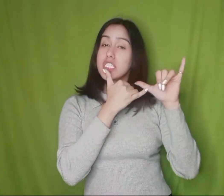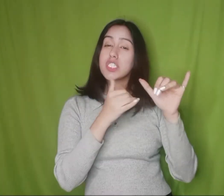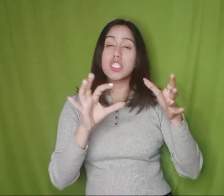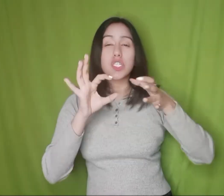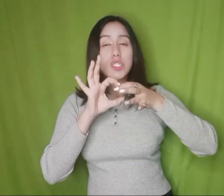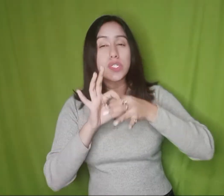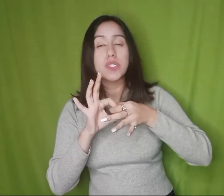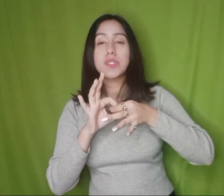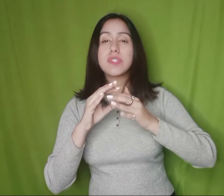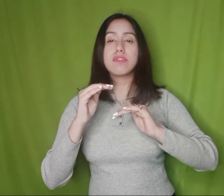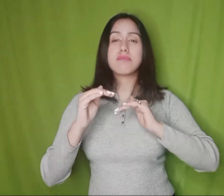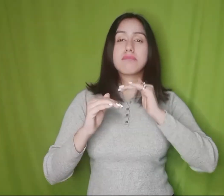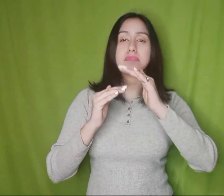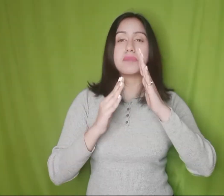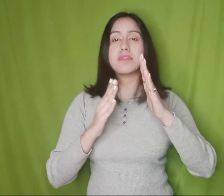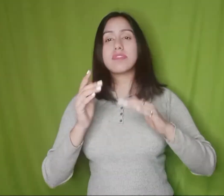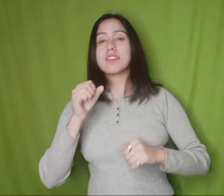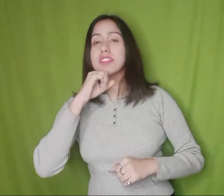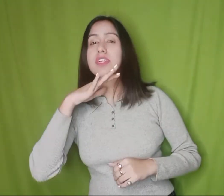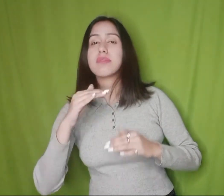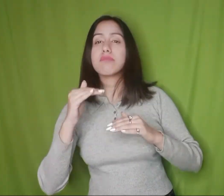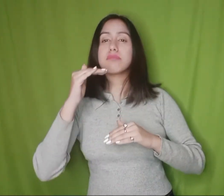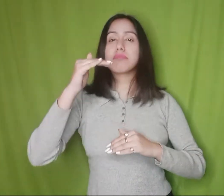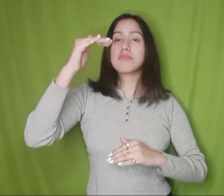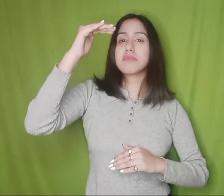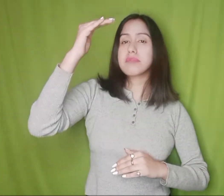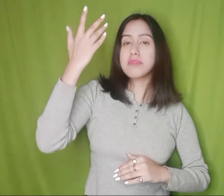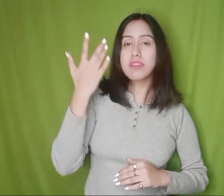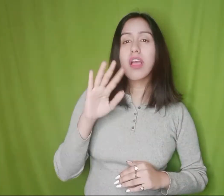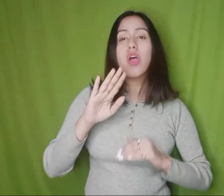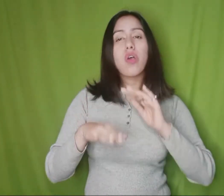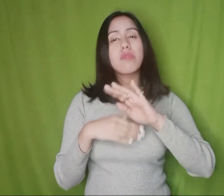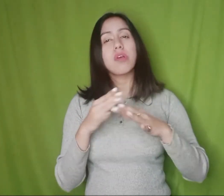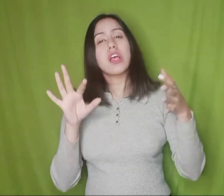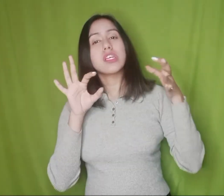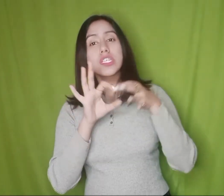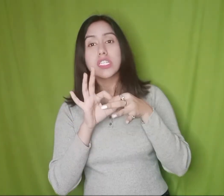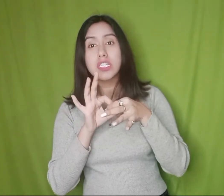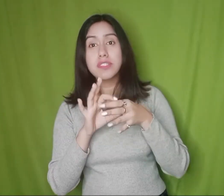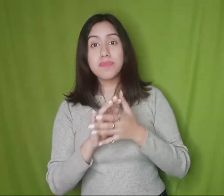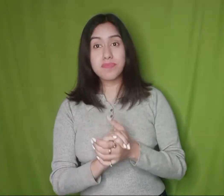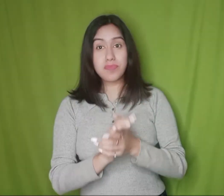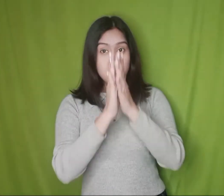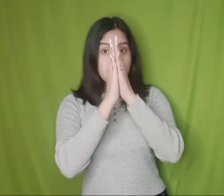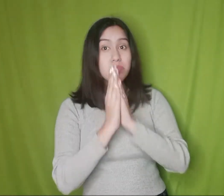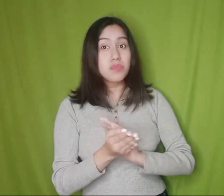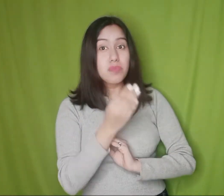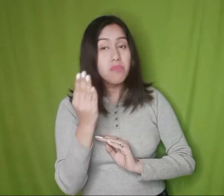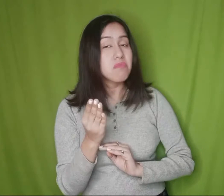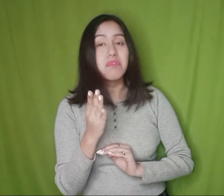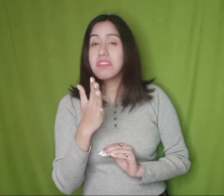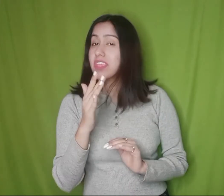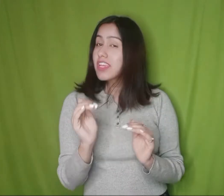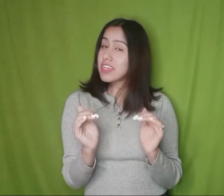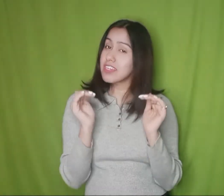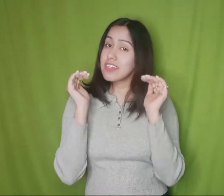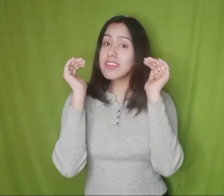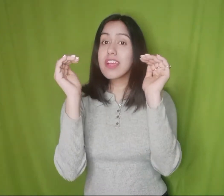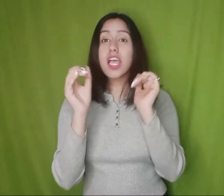मीरा की उम्र के साथ साथ उसका और उसके कृष्णा का रिश्ता भी गहरा होता जा रहा था। ये भक्त और भगवान